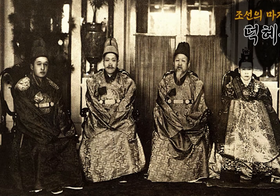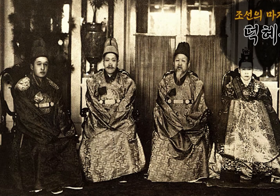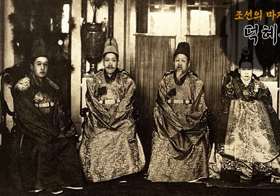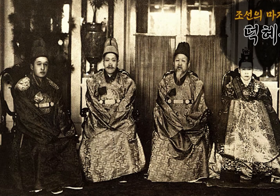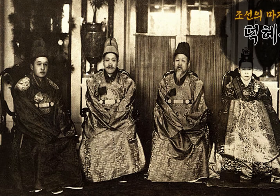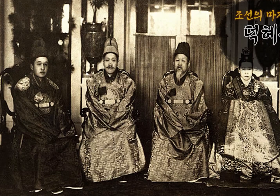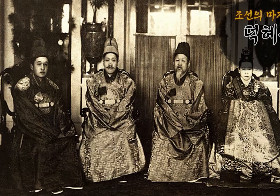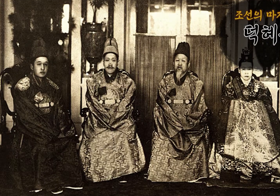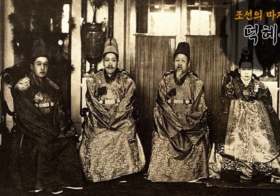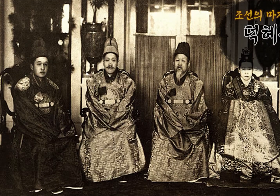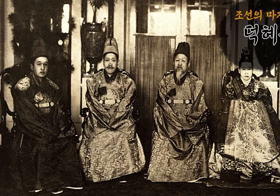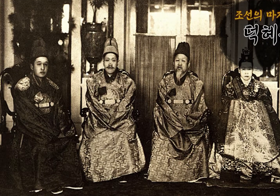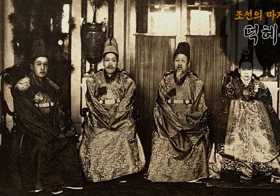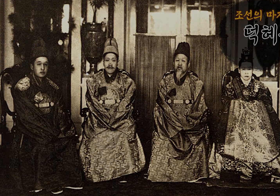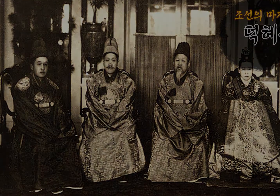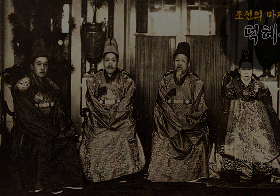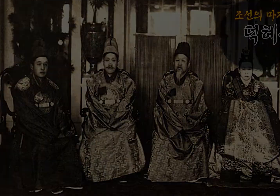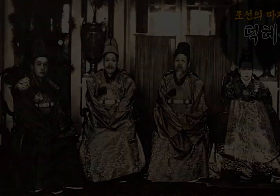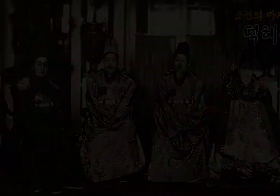덕혜 옹주